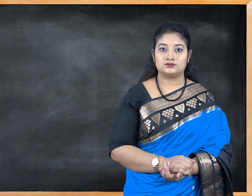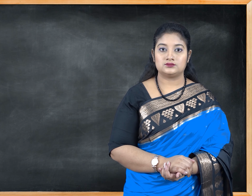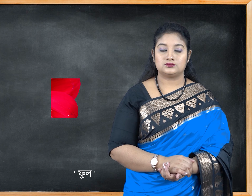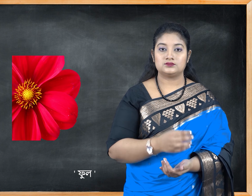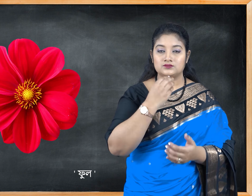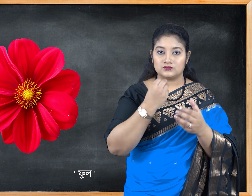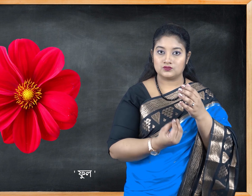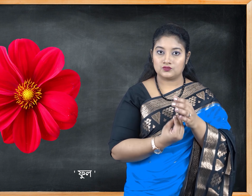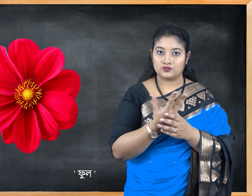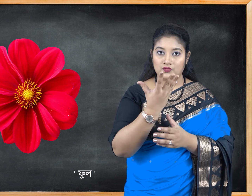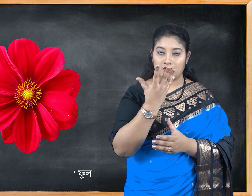ফুল,